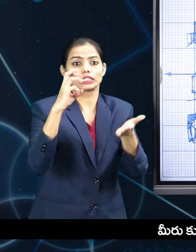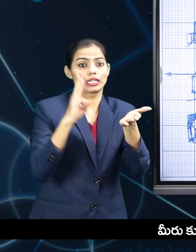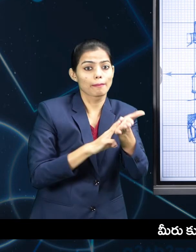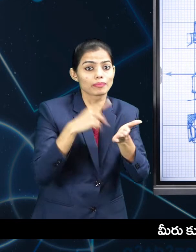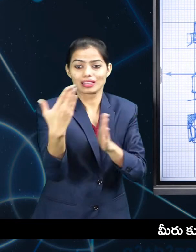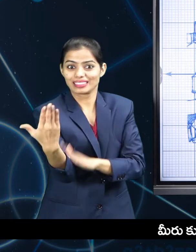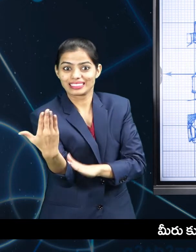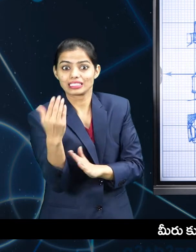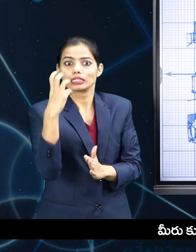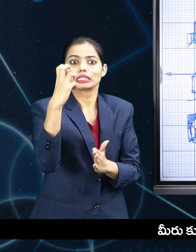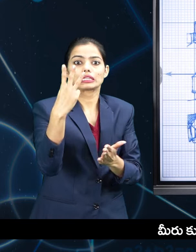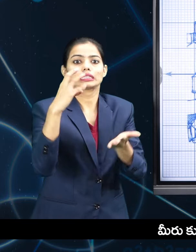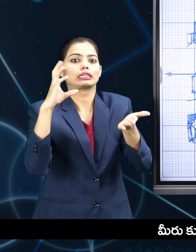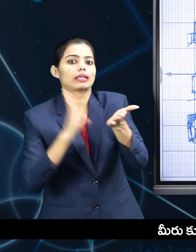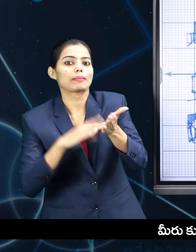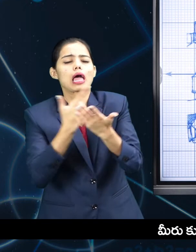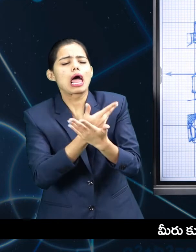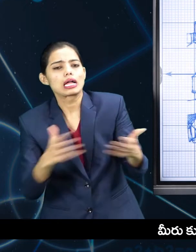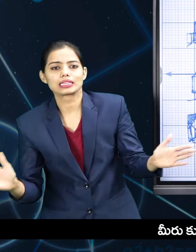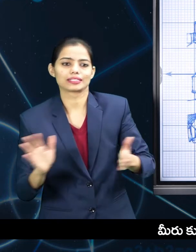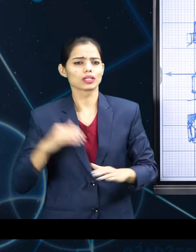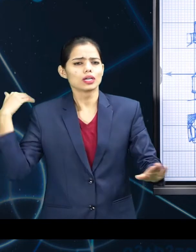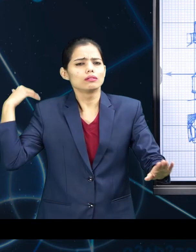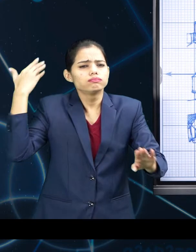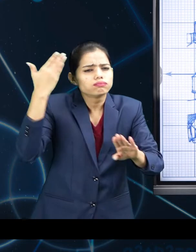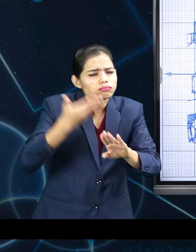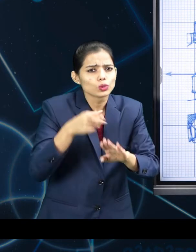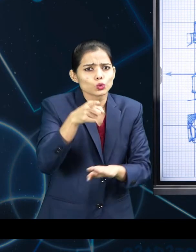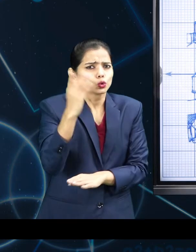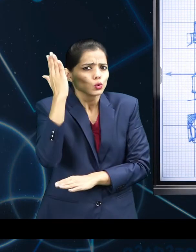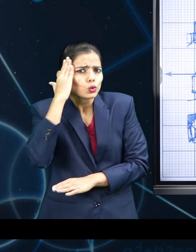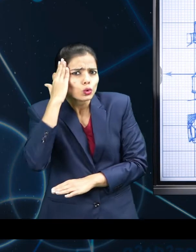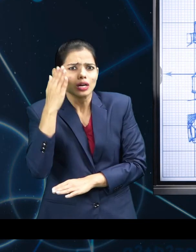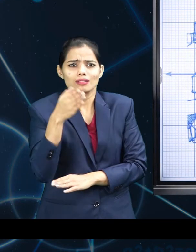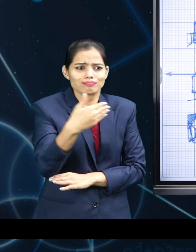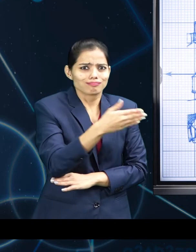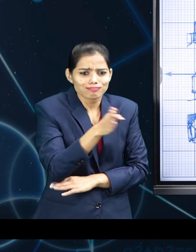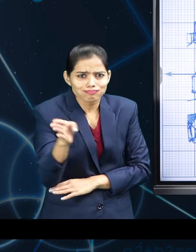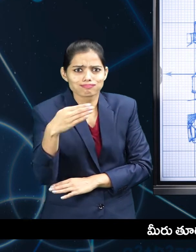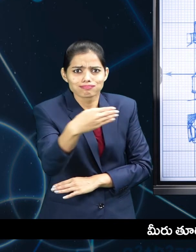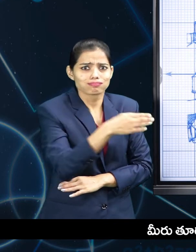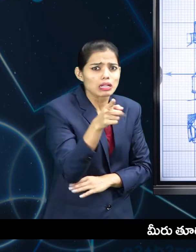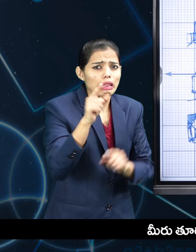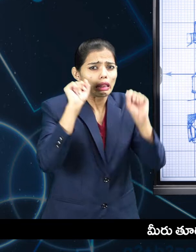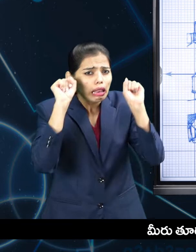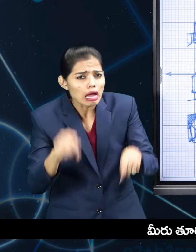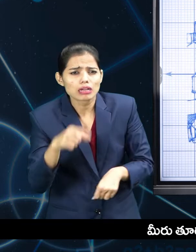సెంటీమీటర్లు అని కూడా చెప్పవచ్చు. మీకు దిశలు తెలిసినందున మీరు తూర్పు అని